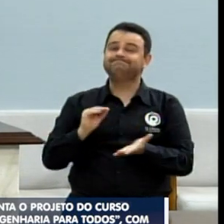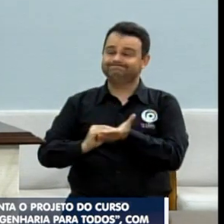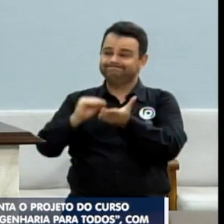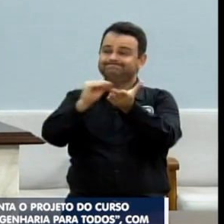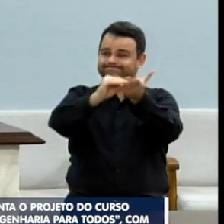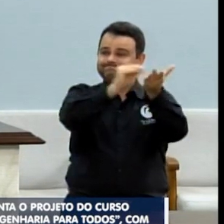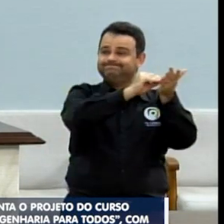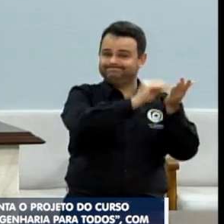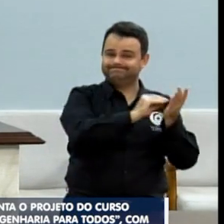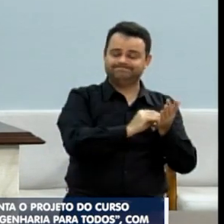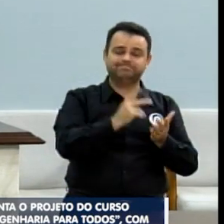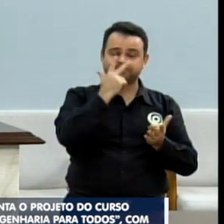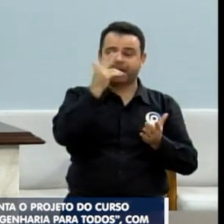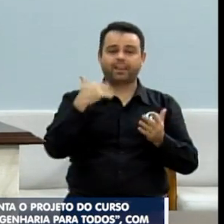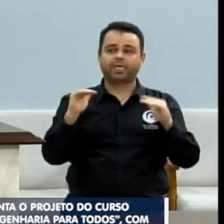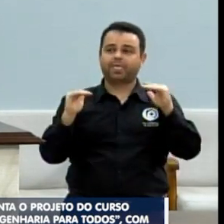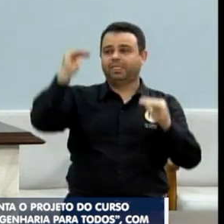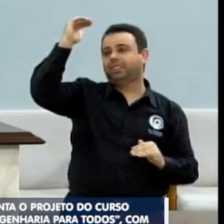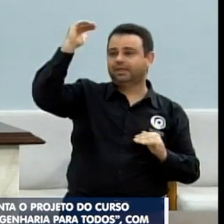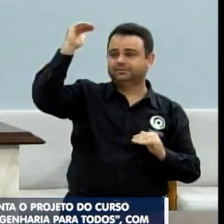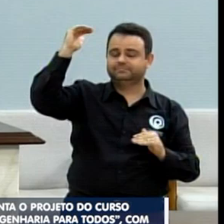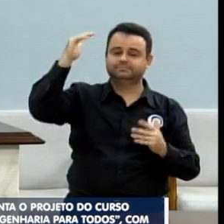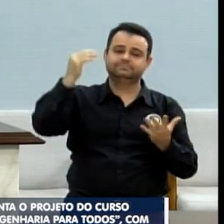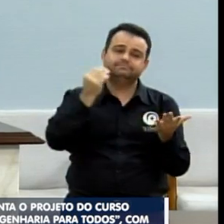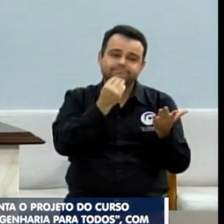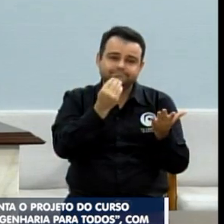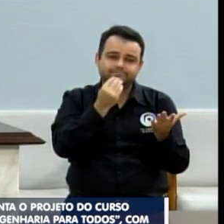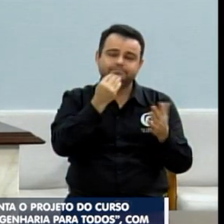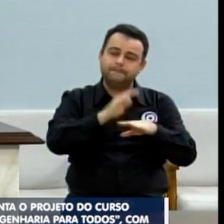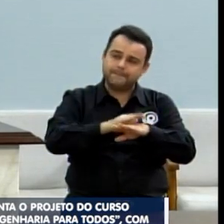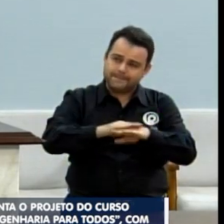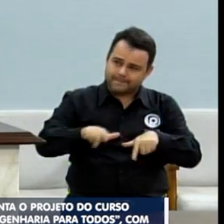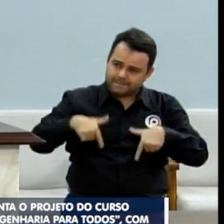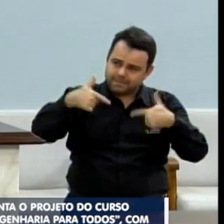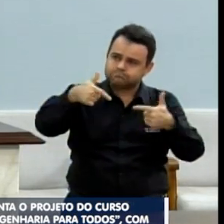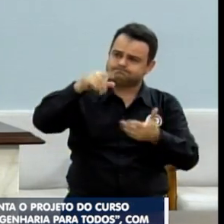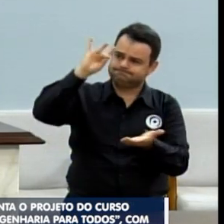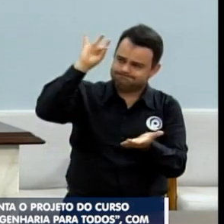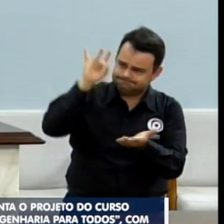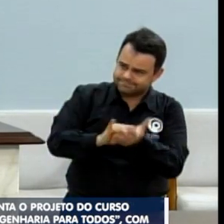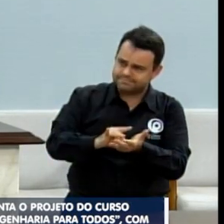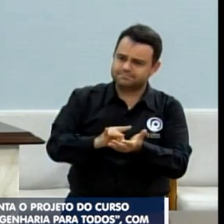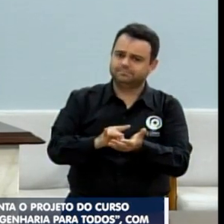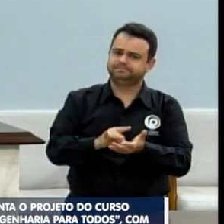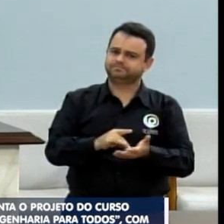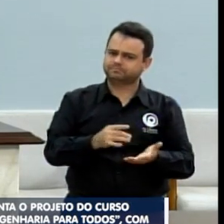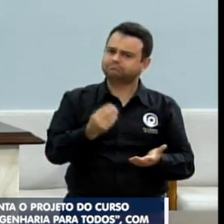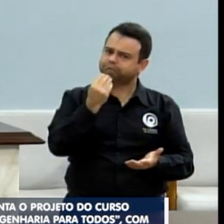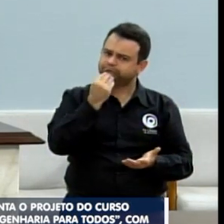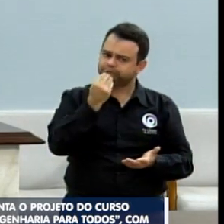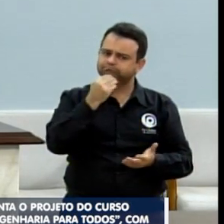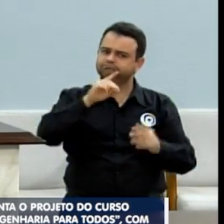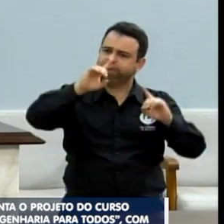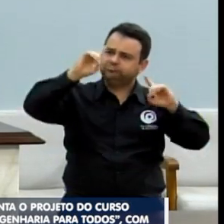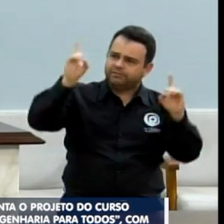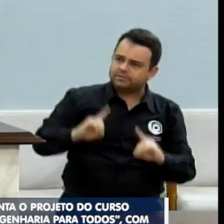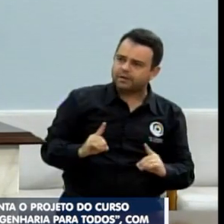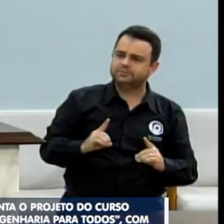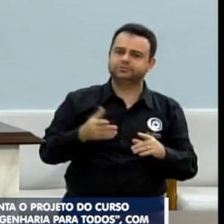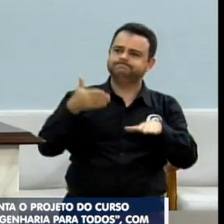essa disparidade exige ações concretas para promover a igualdade e a oportunidade